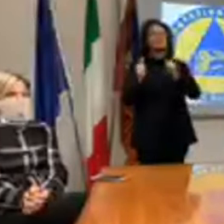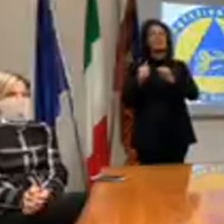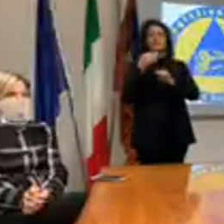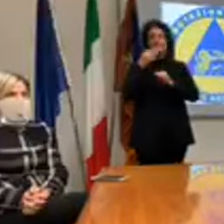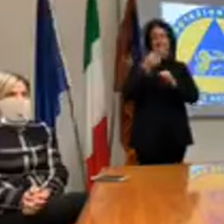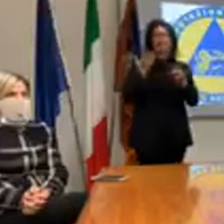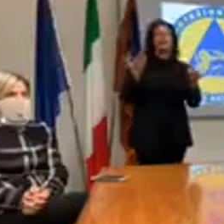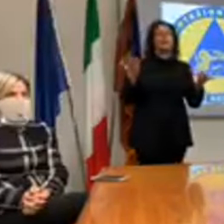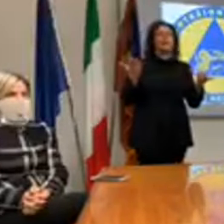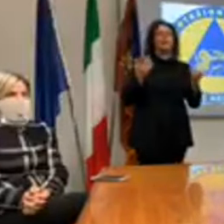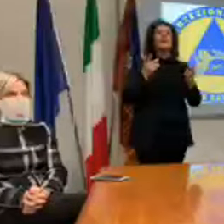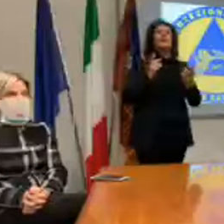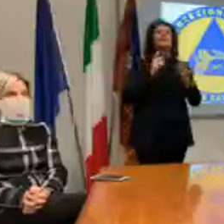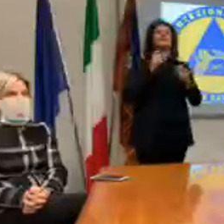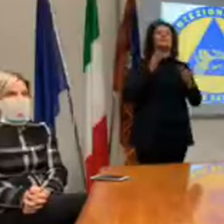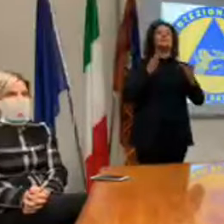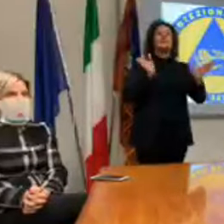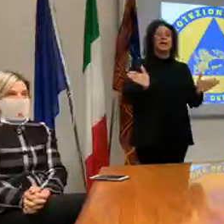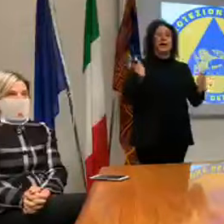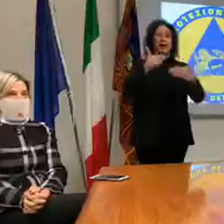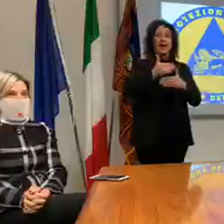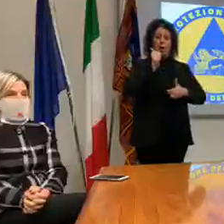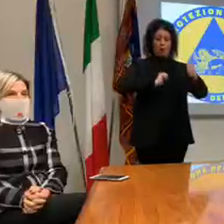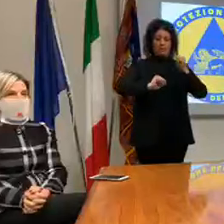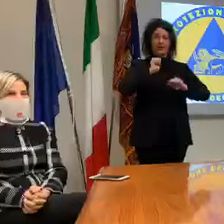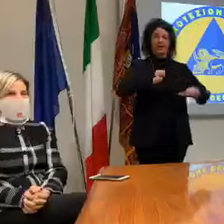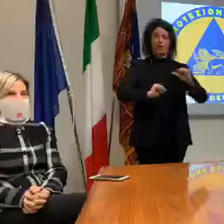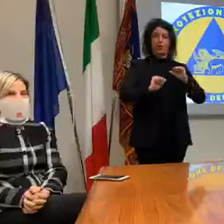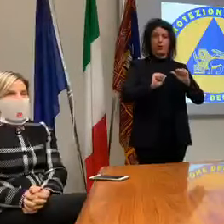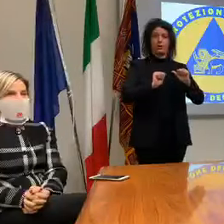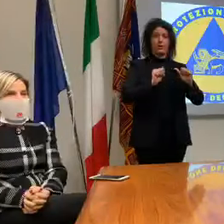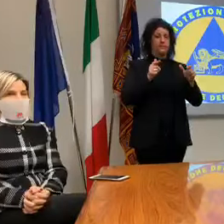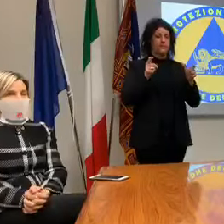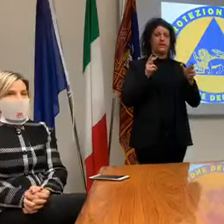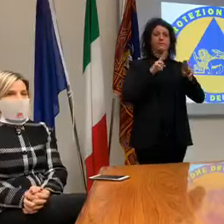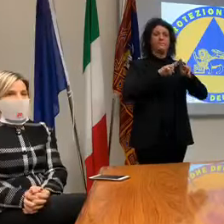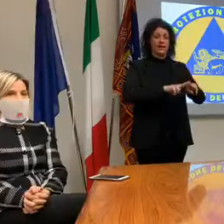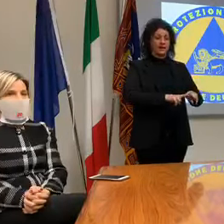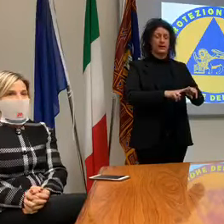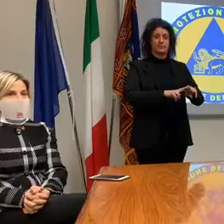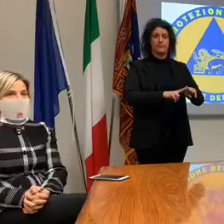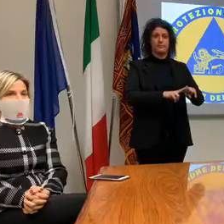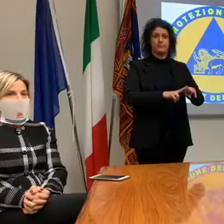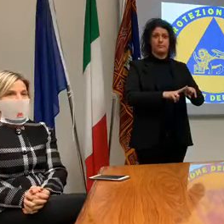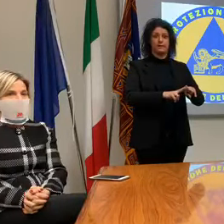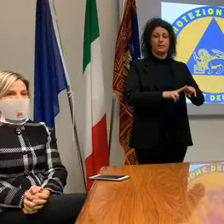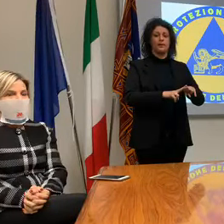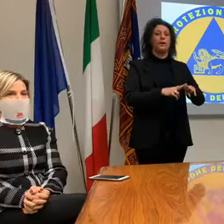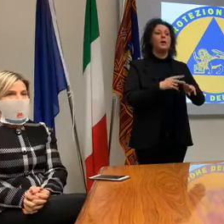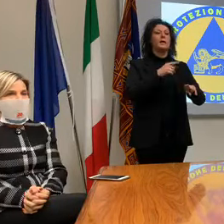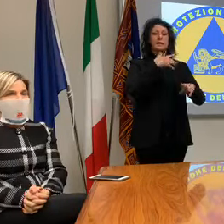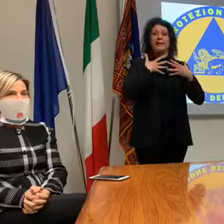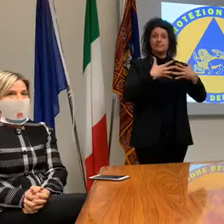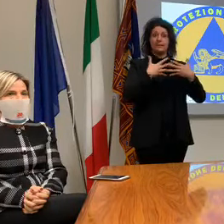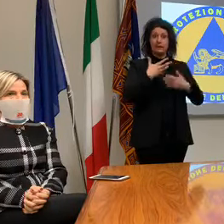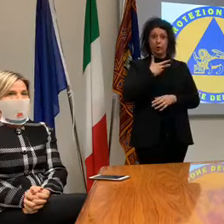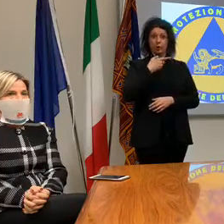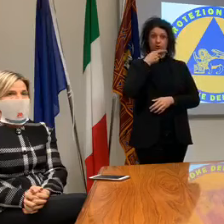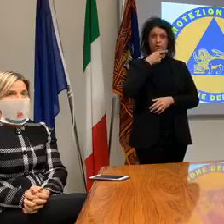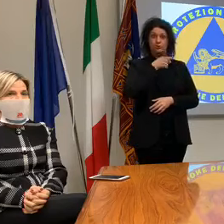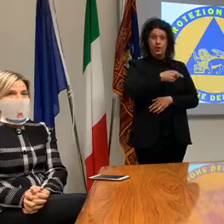sala operatoria di un ospedale, il respiratore del banco operatorio dell'ospedale verrà utilizzato per il coronavirus, il che non vuol dire